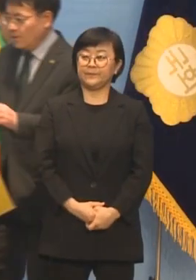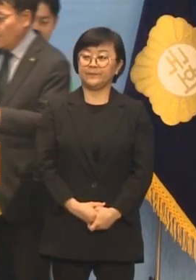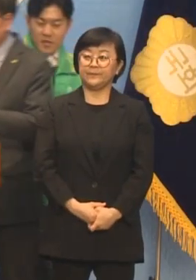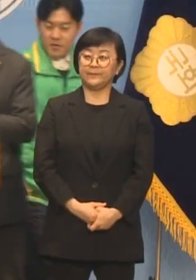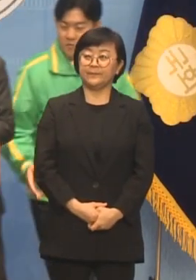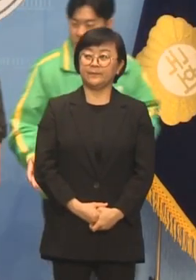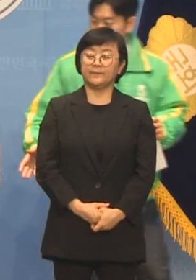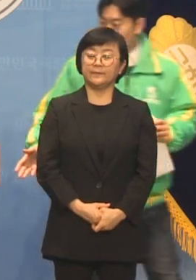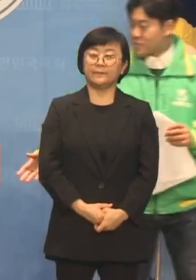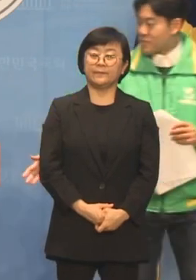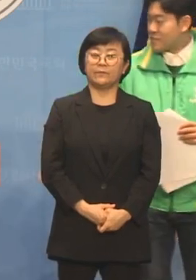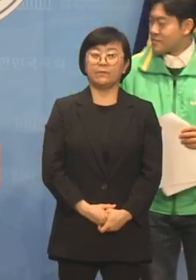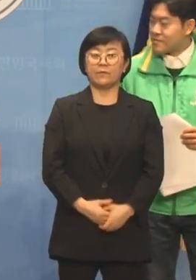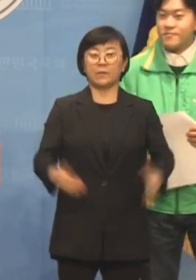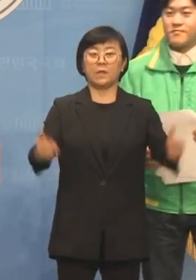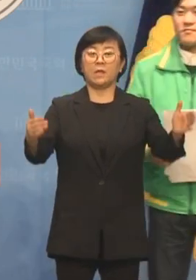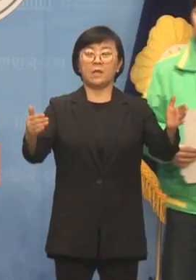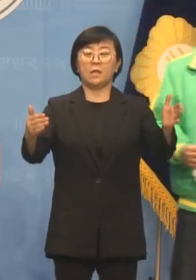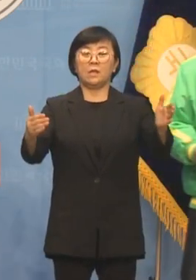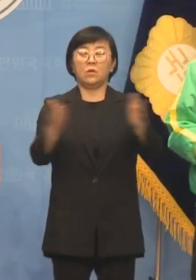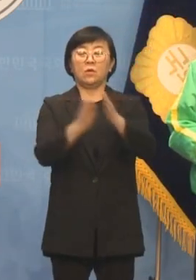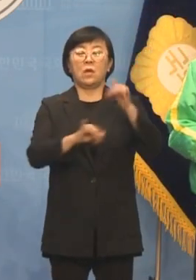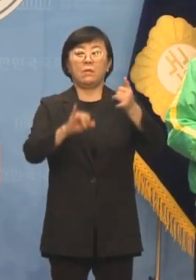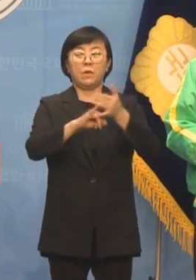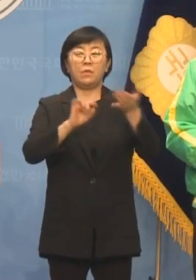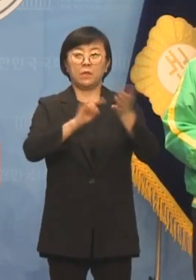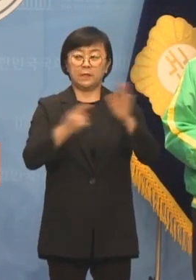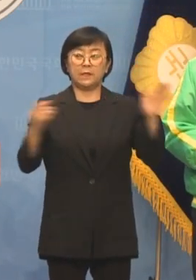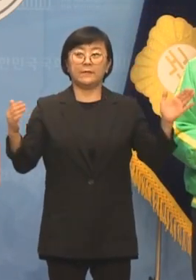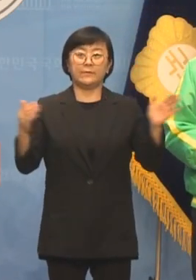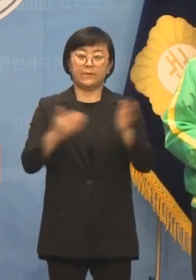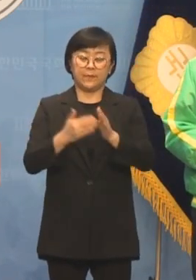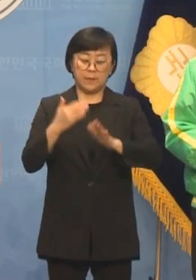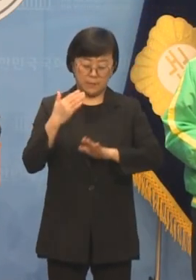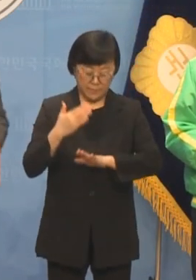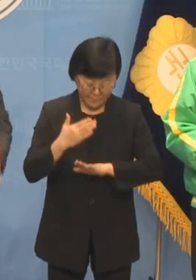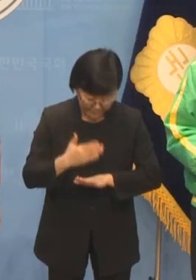정의당네네 이상으로 어 공약 발표를 마치겠습니다네